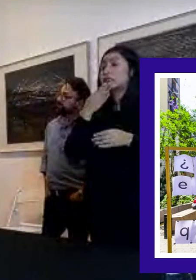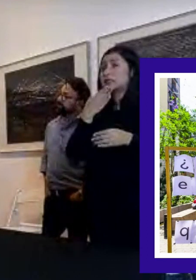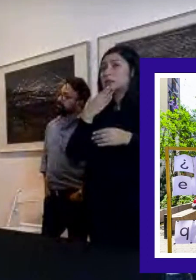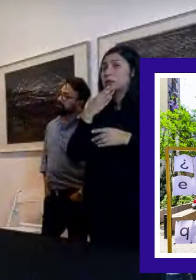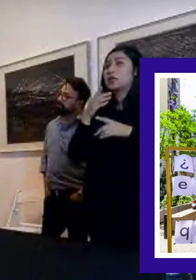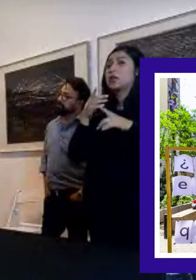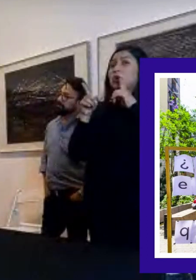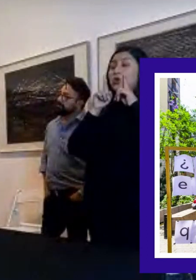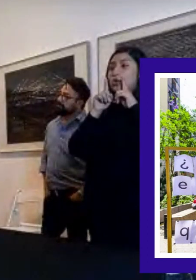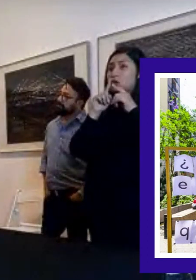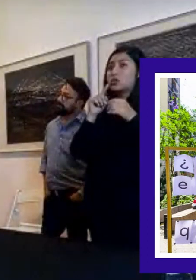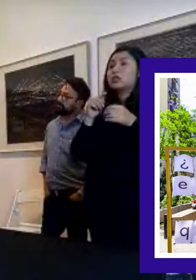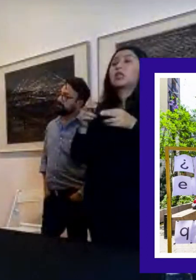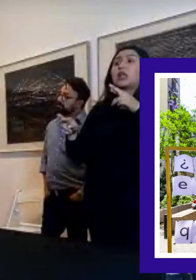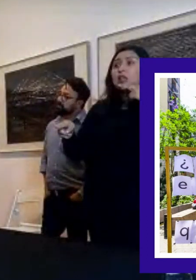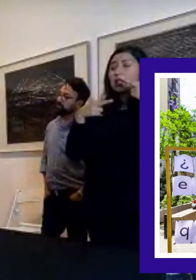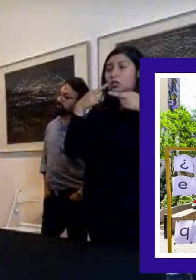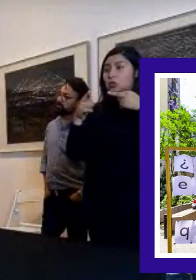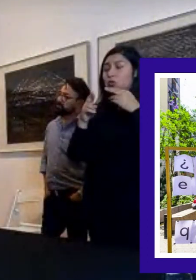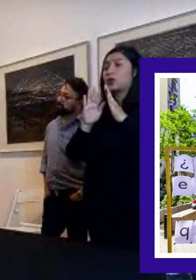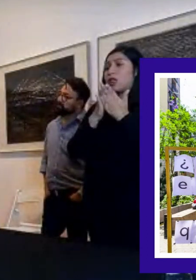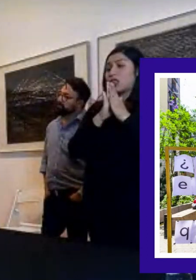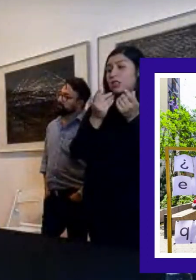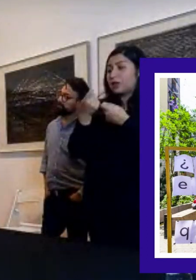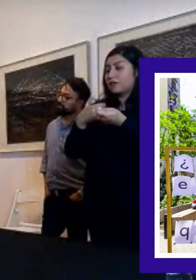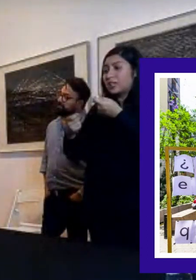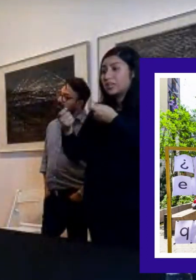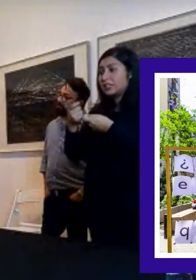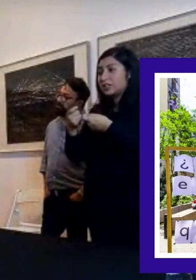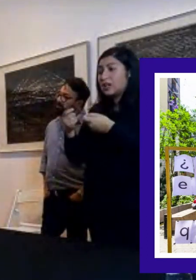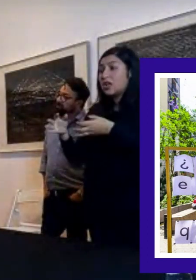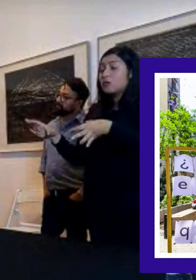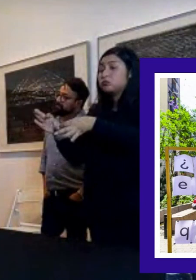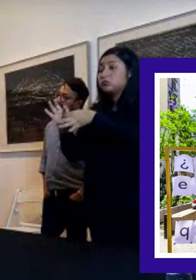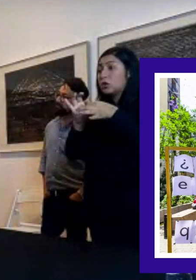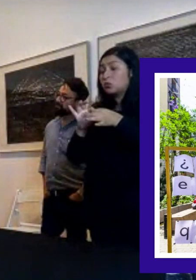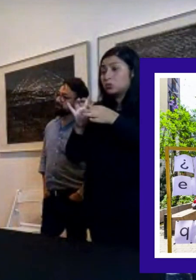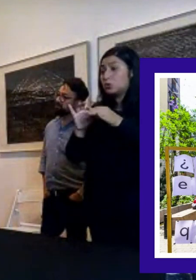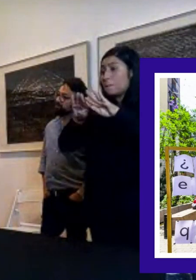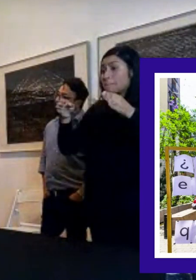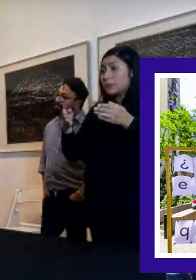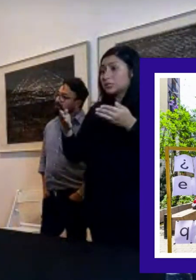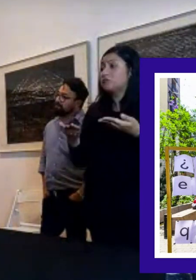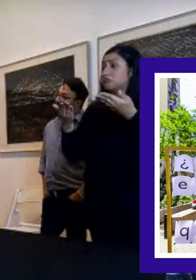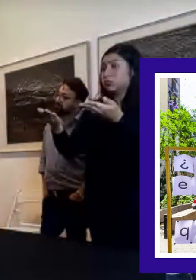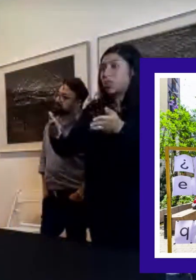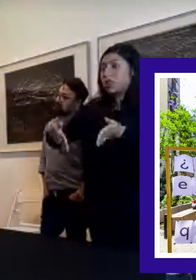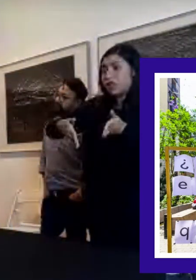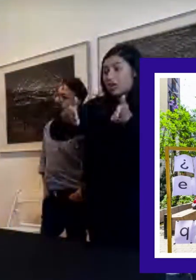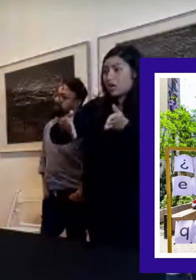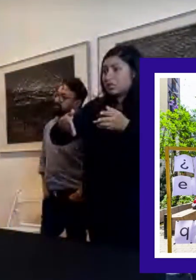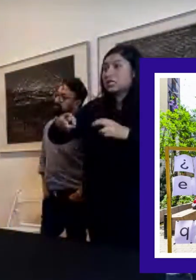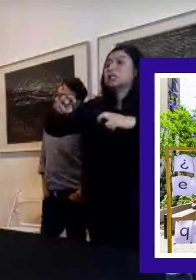los cafés, las librerías, que en conjunto decidimos tirar las mesas a la calle y que la gente se sentara a dialogar y a